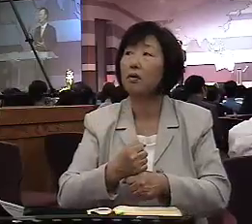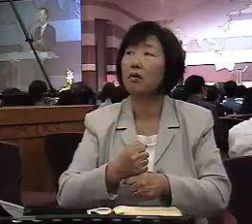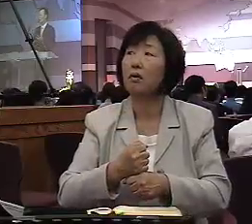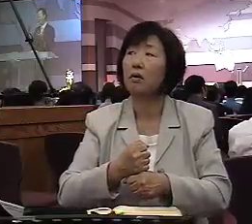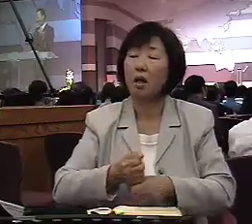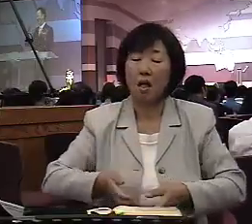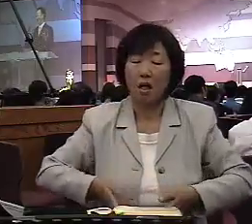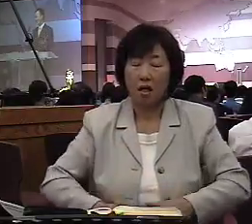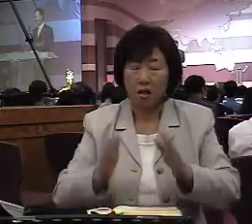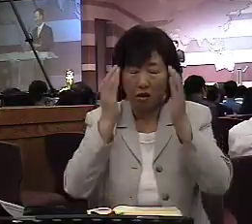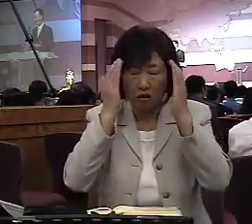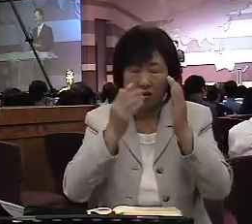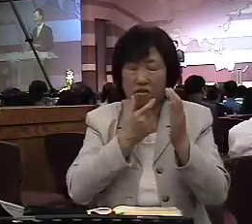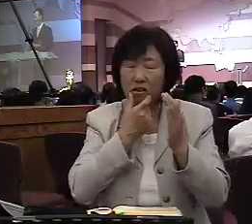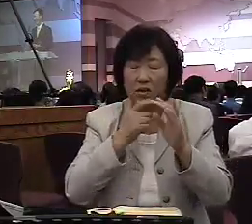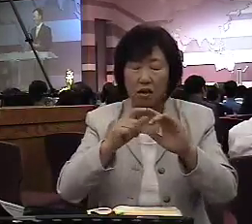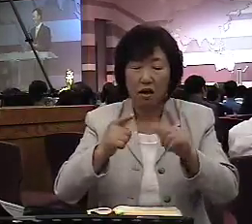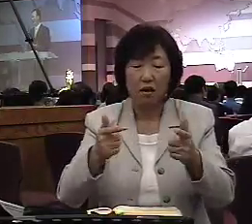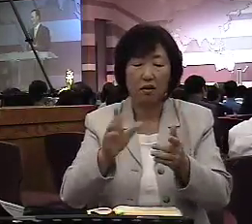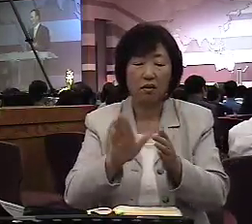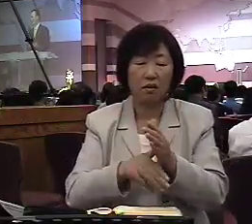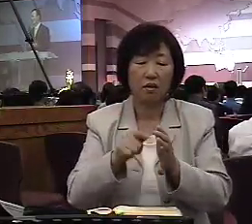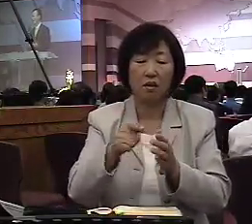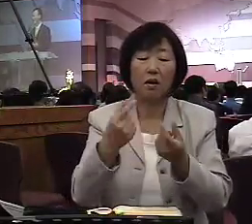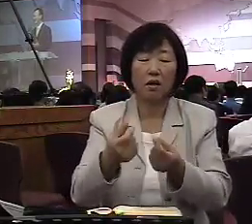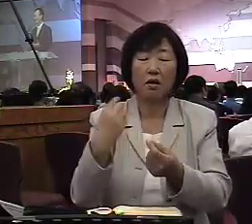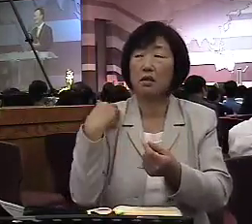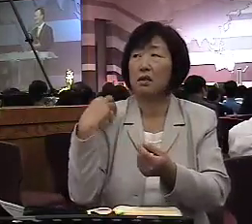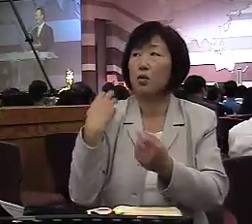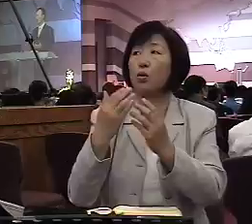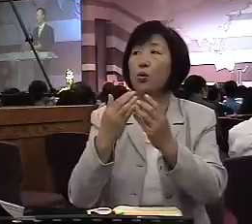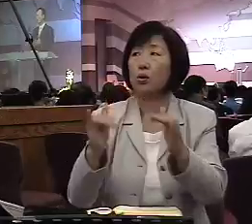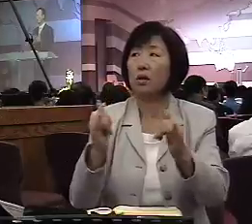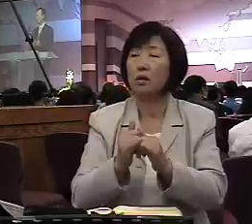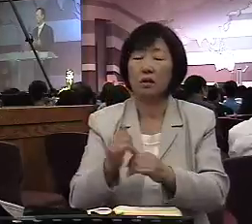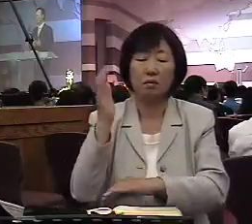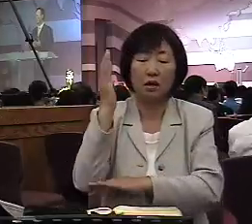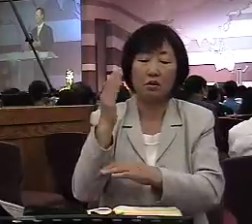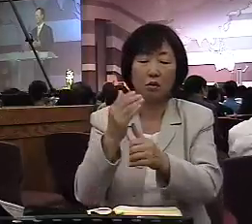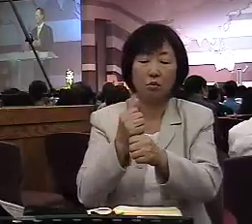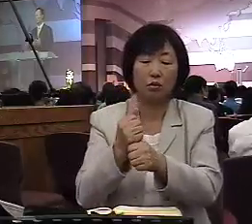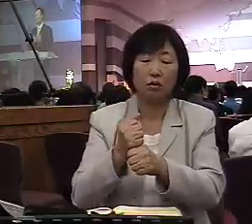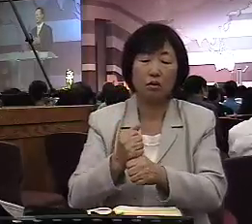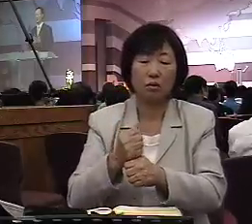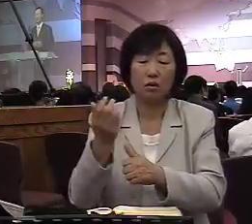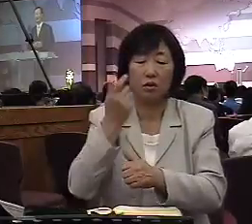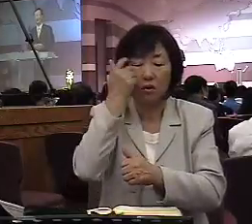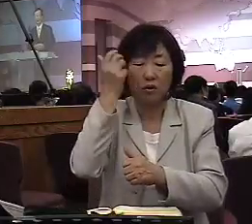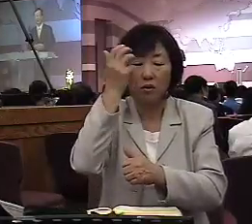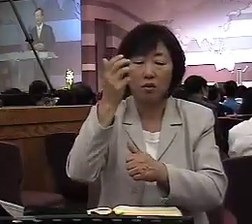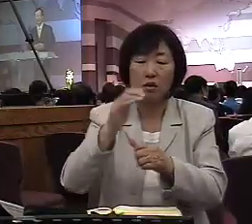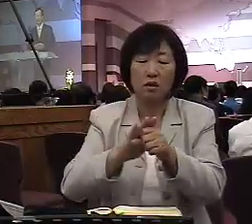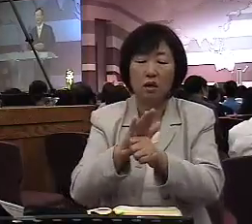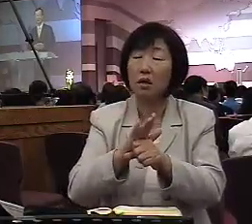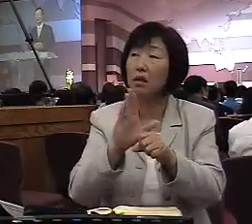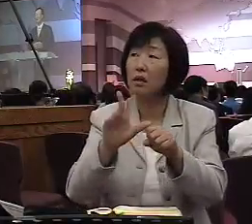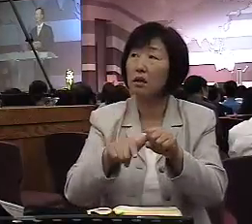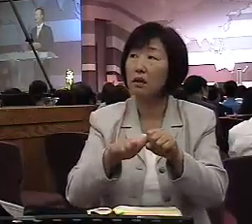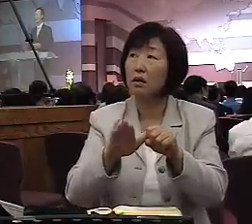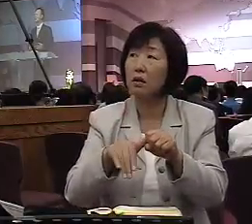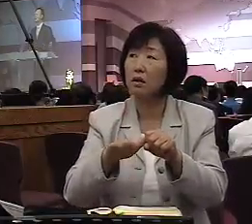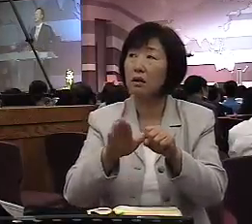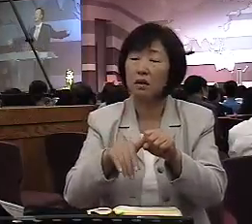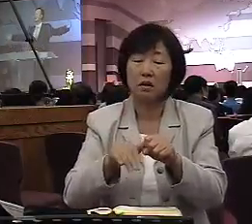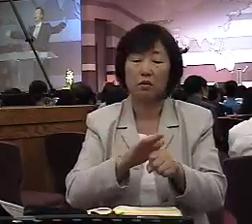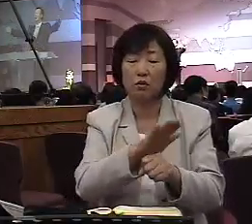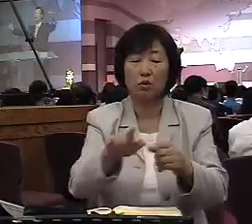해산의 고통을 마다하지 않을 때 그러한 지도자들이 말씀을 붙잡고 영혼들을 사랑할 때 우리